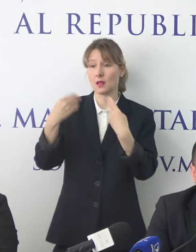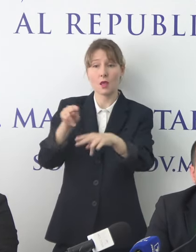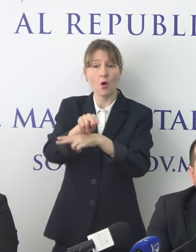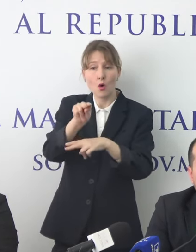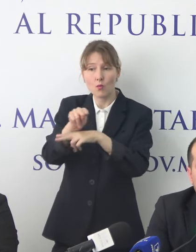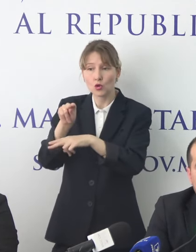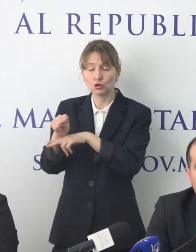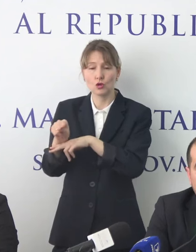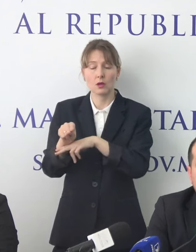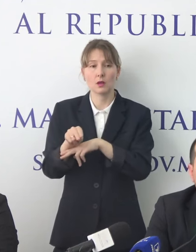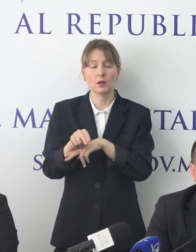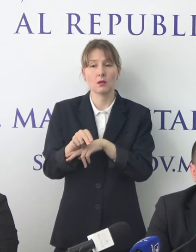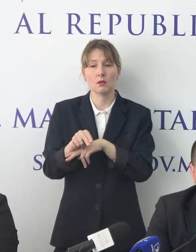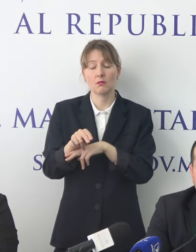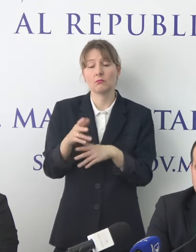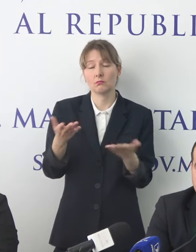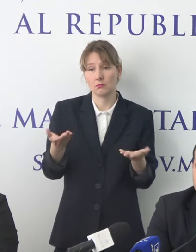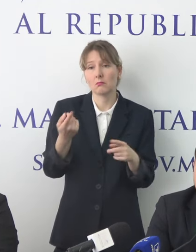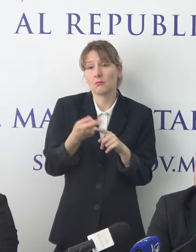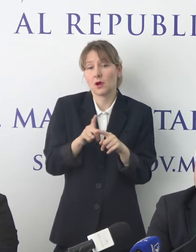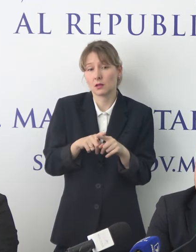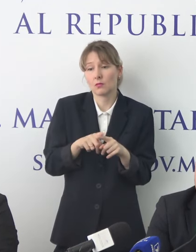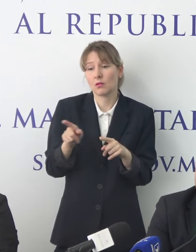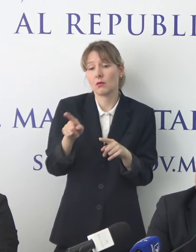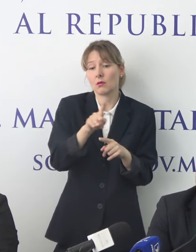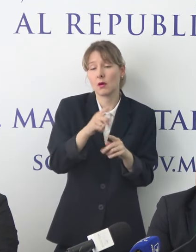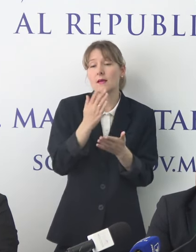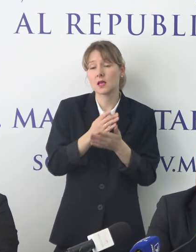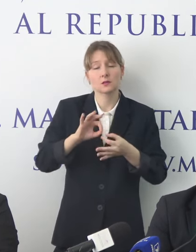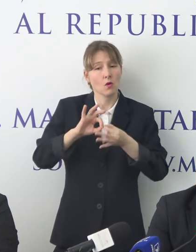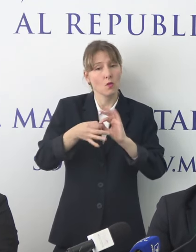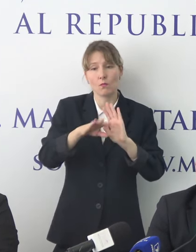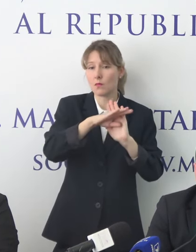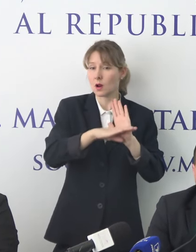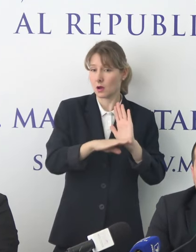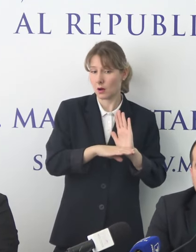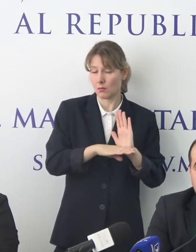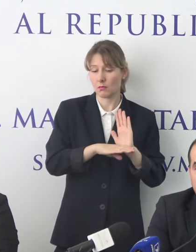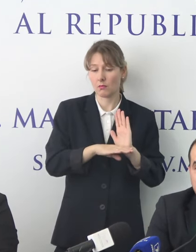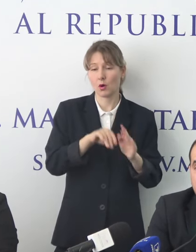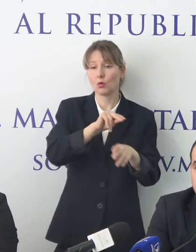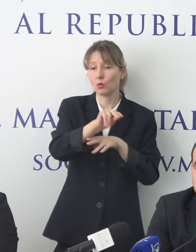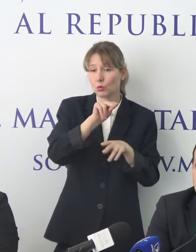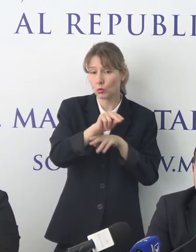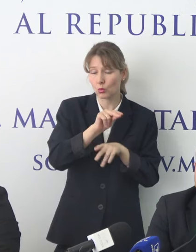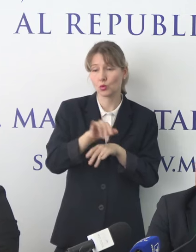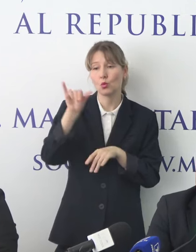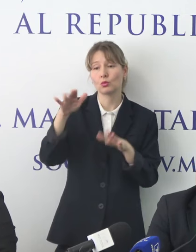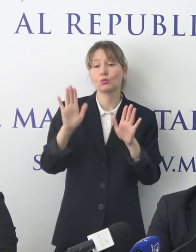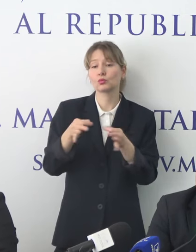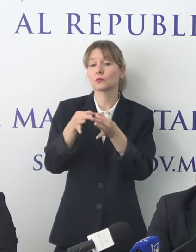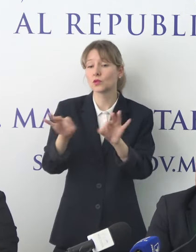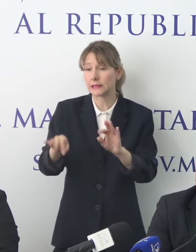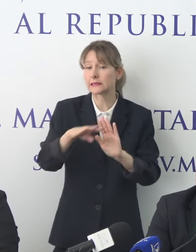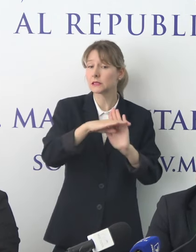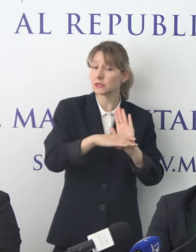Deci, paralel, pentru aceste persoane avem un program complex de formare. Ei vor avea acces la sistemul informațional